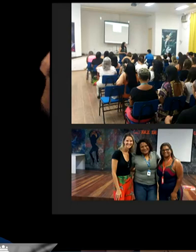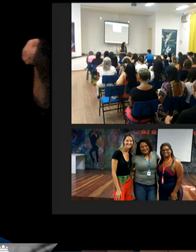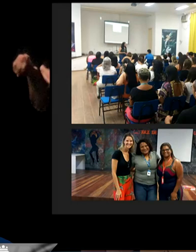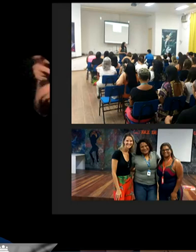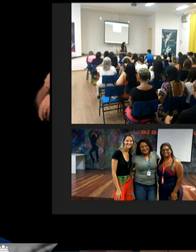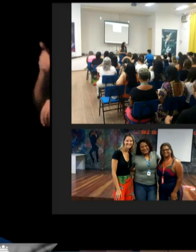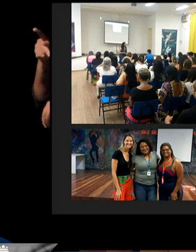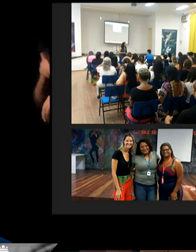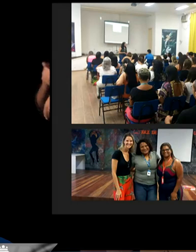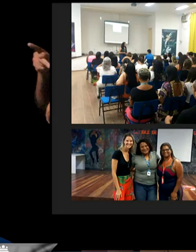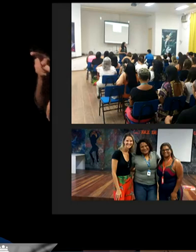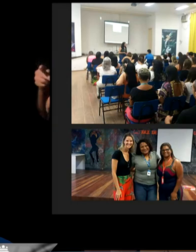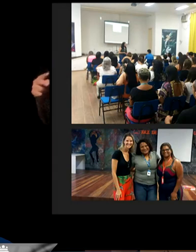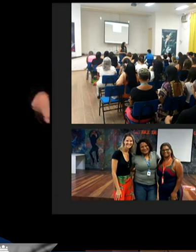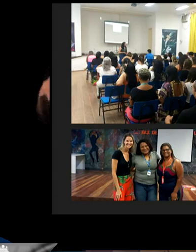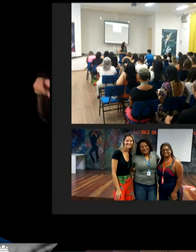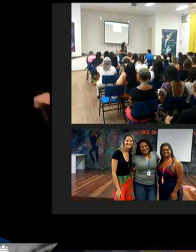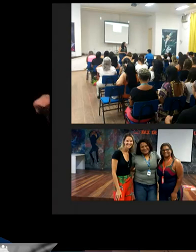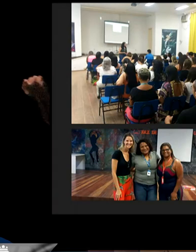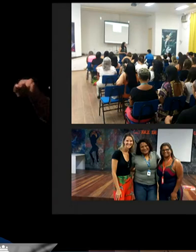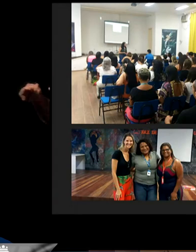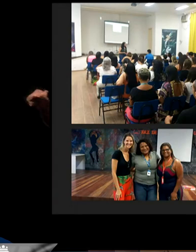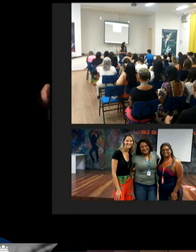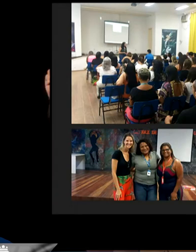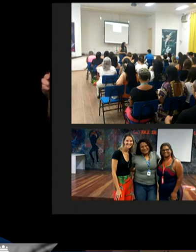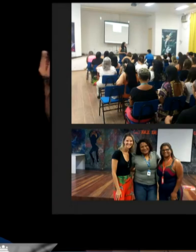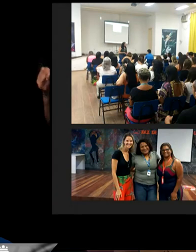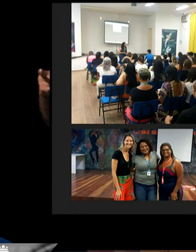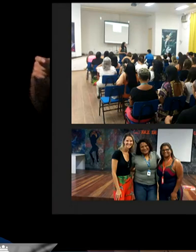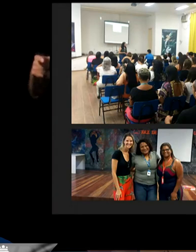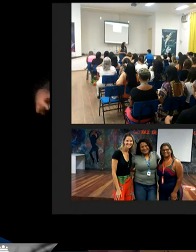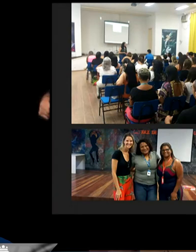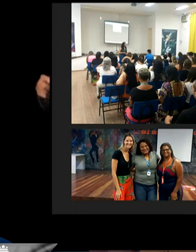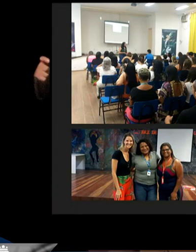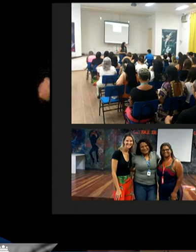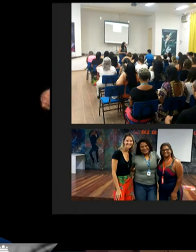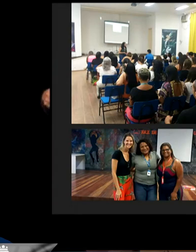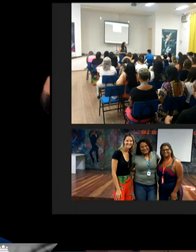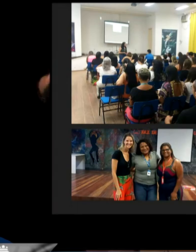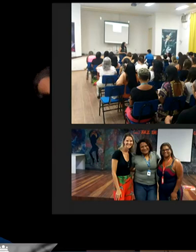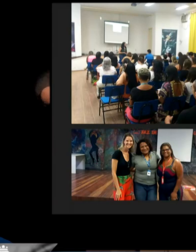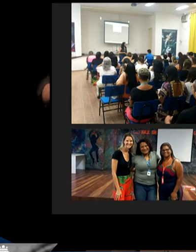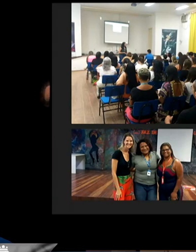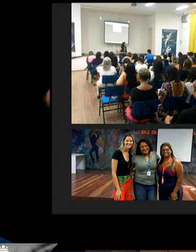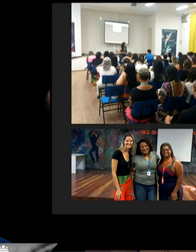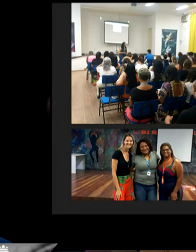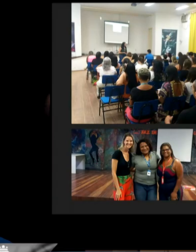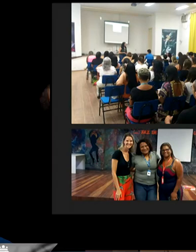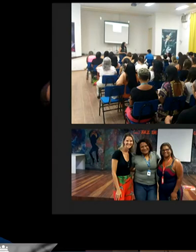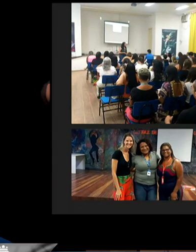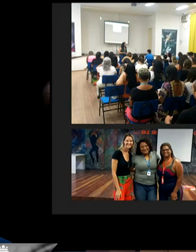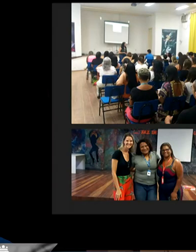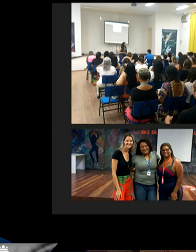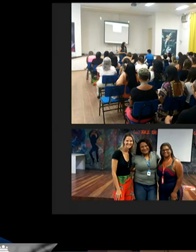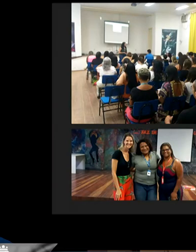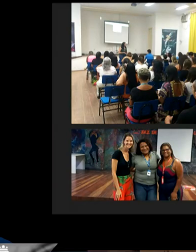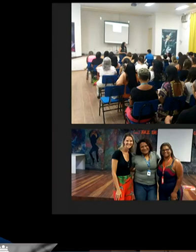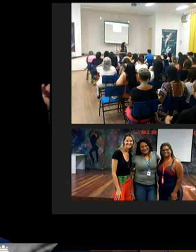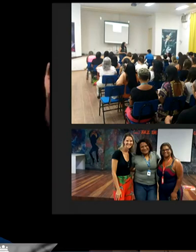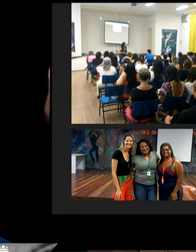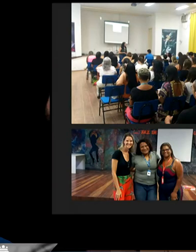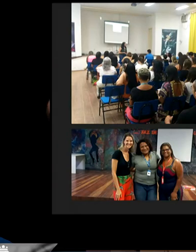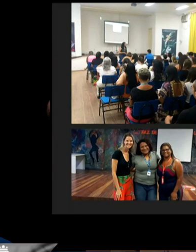de ações Jean né um local onde os profissionais possam ali buscar alguma ação né